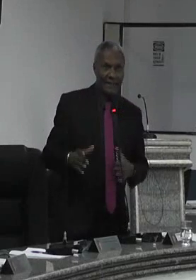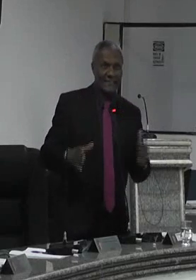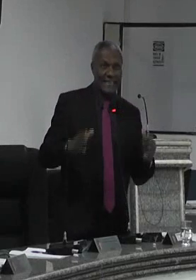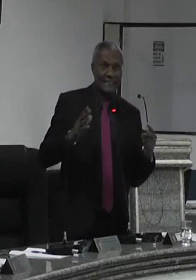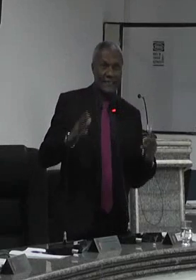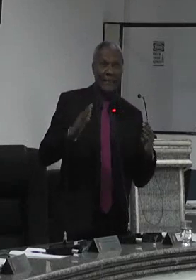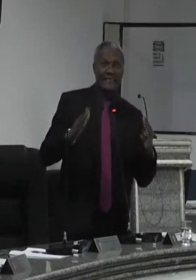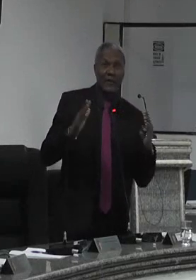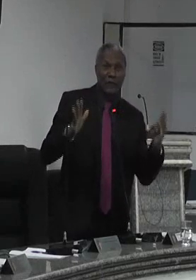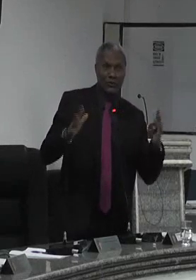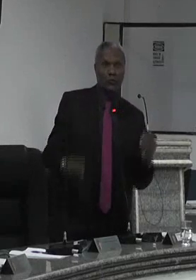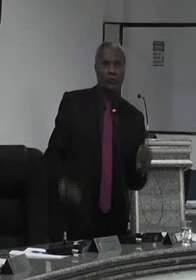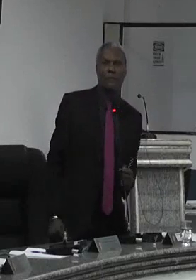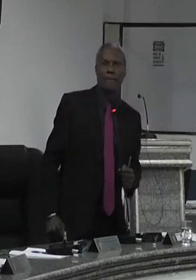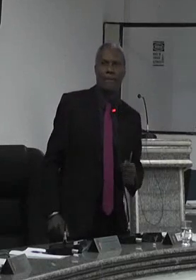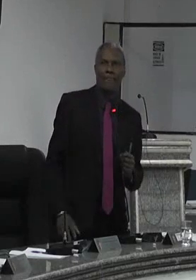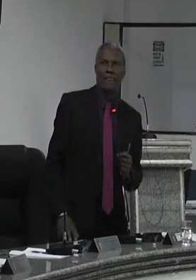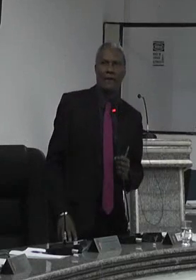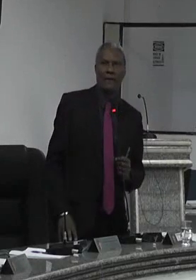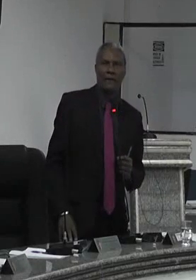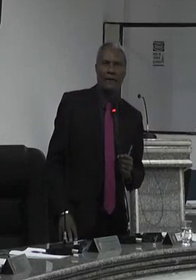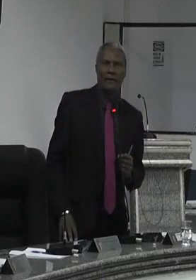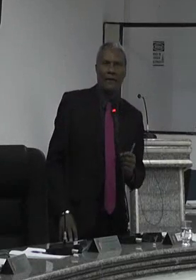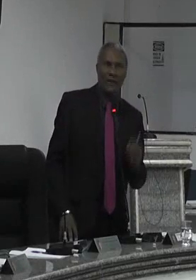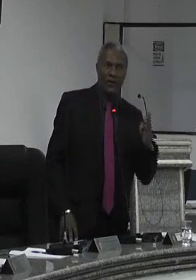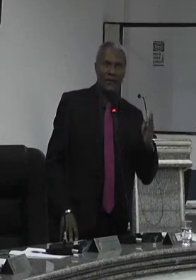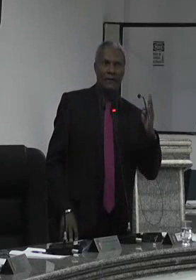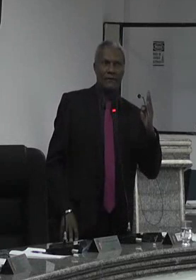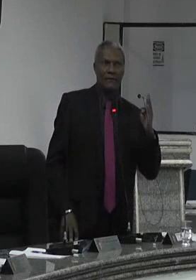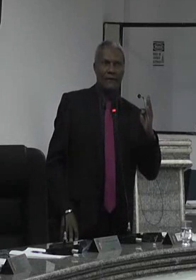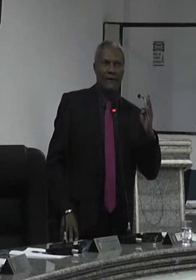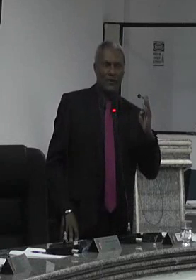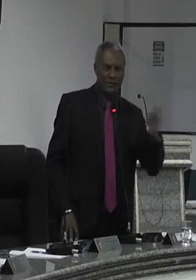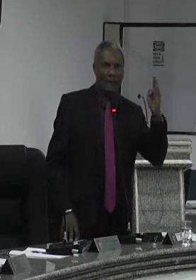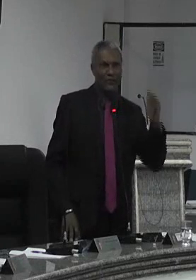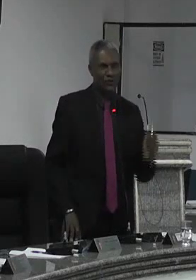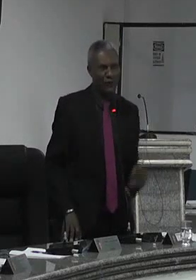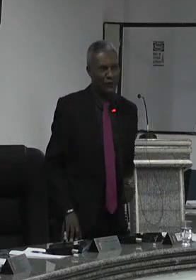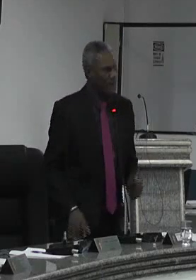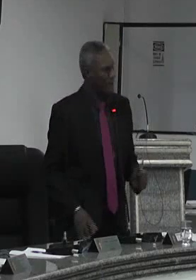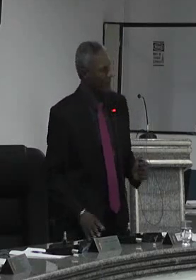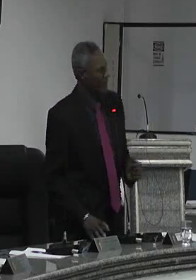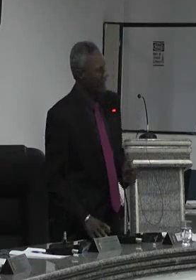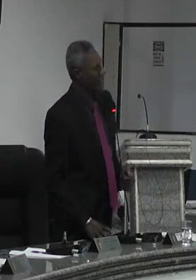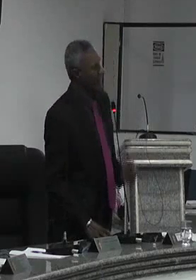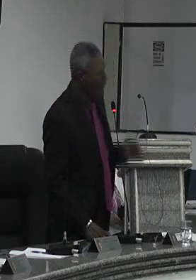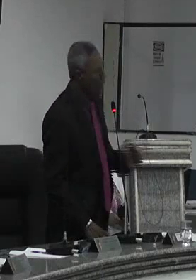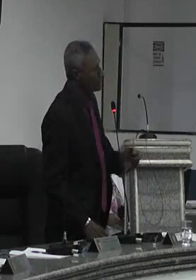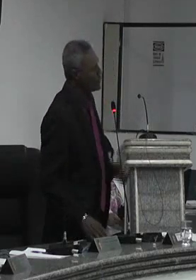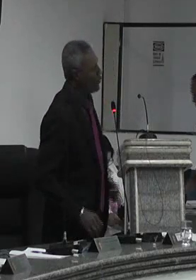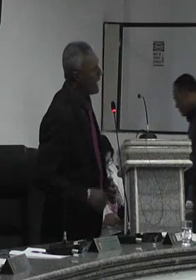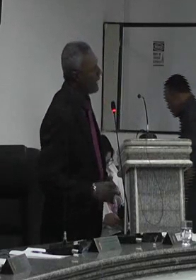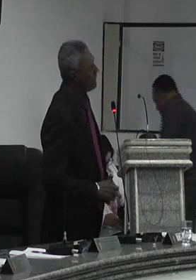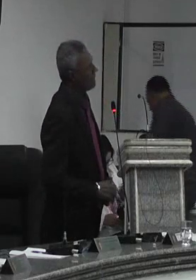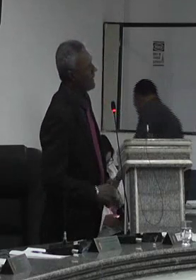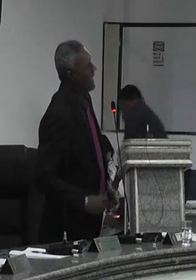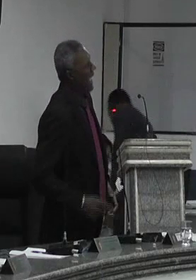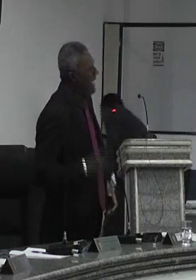ele está sempre a serviço. E eu sempre estive e vou